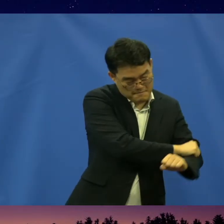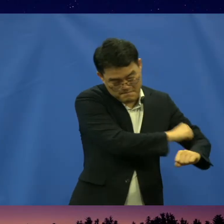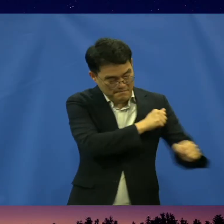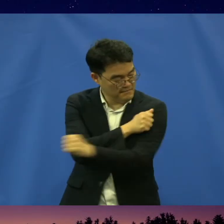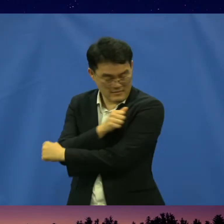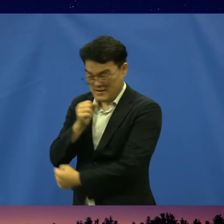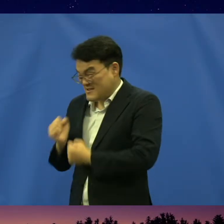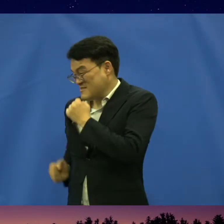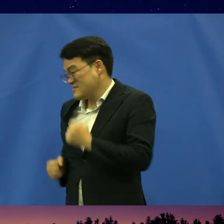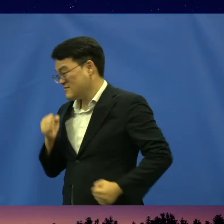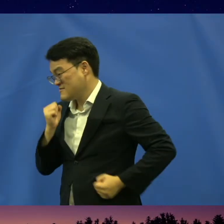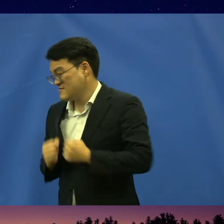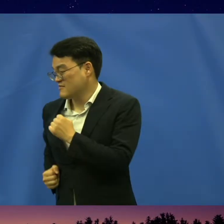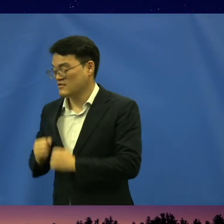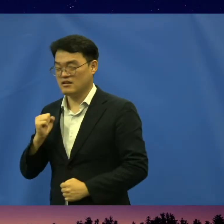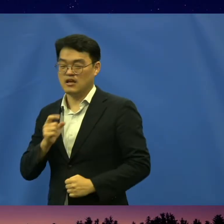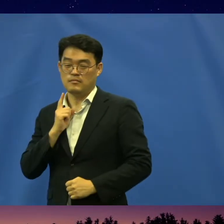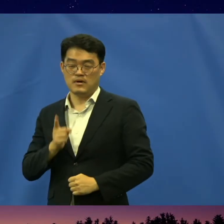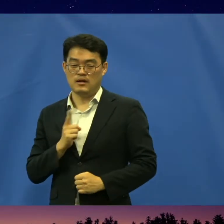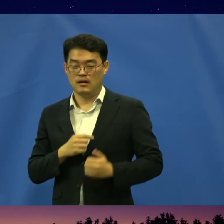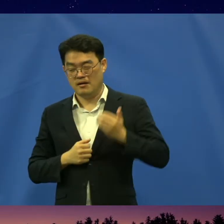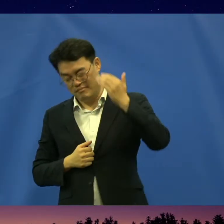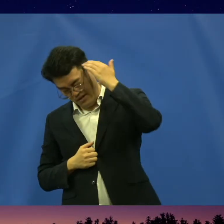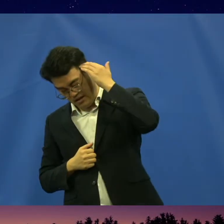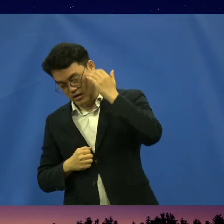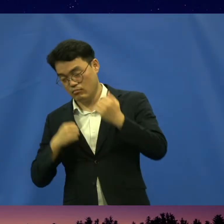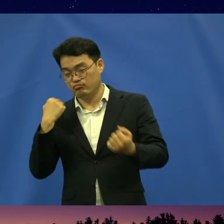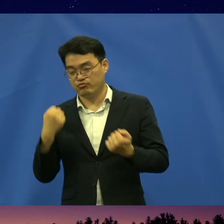방해자들의 방해가 나의 가는 길을 멈추게 할 수 없어요.